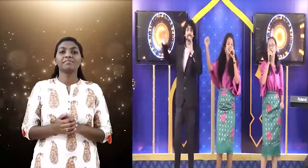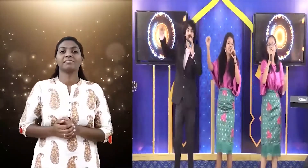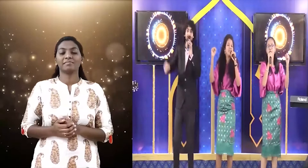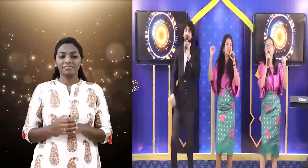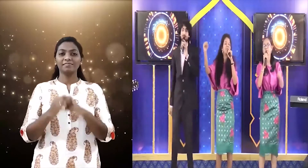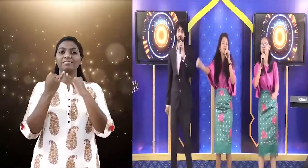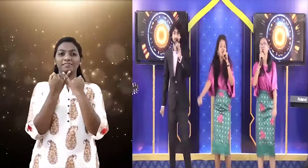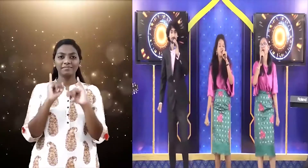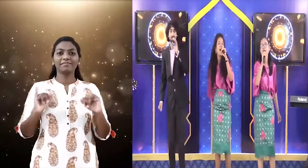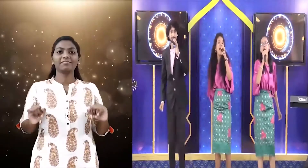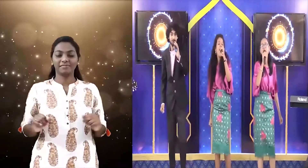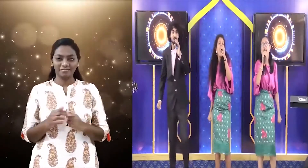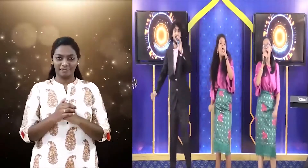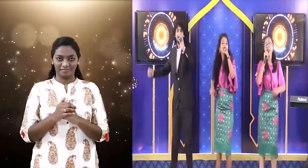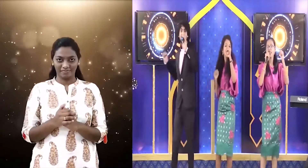आजादी